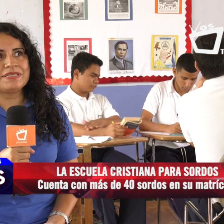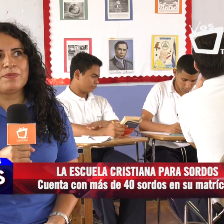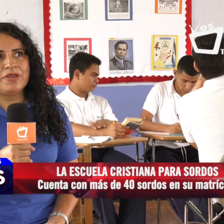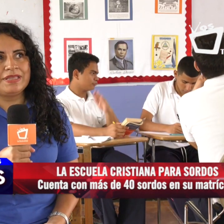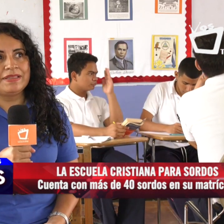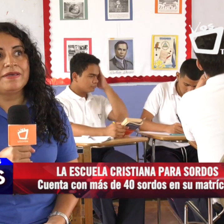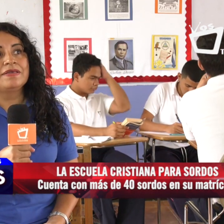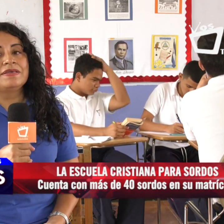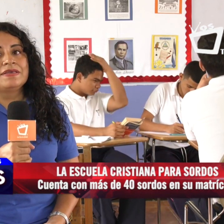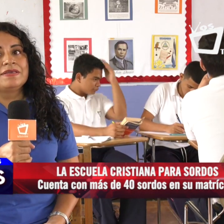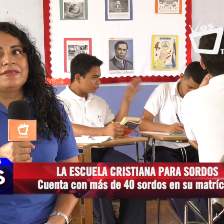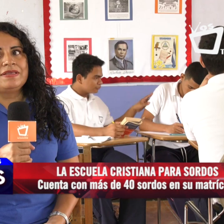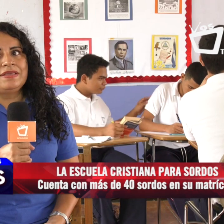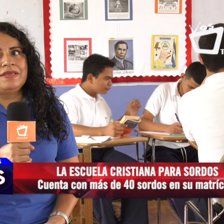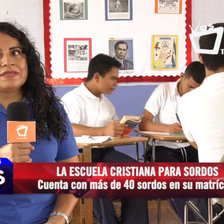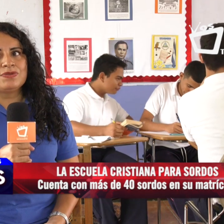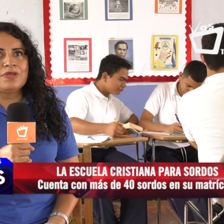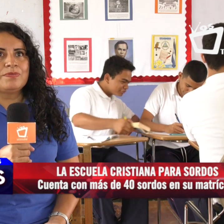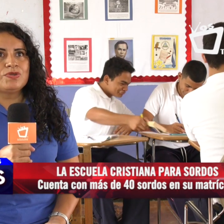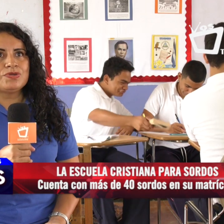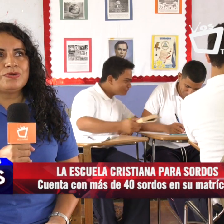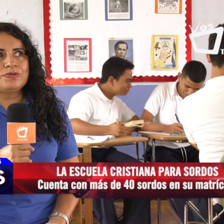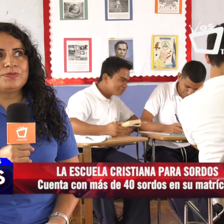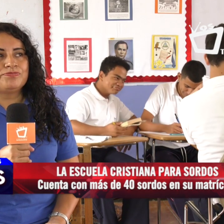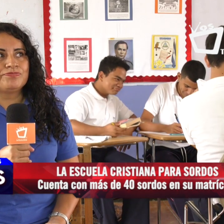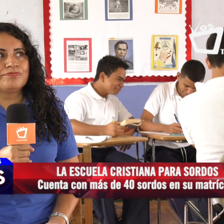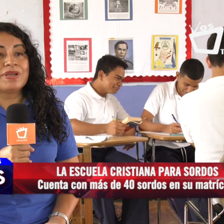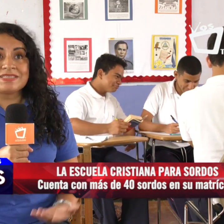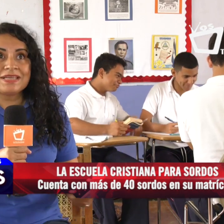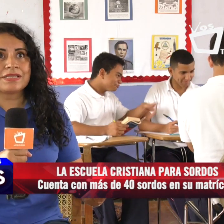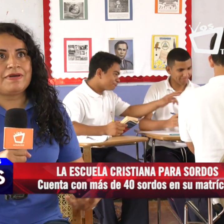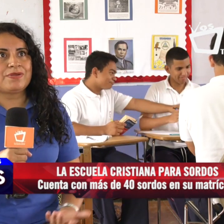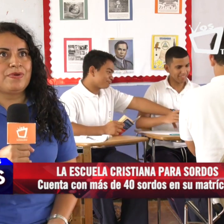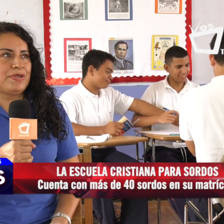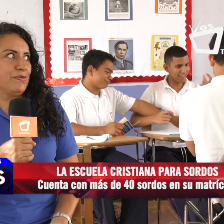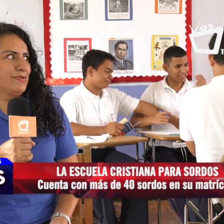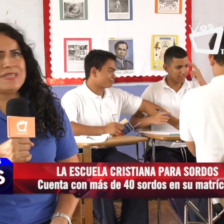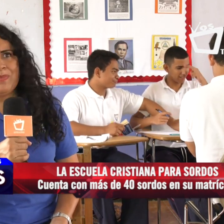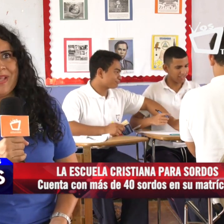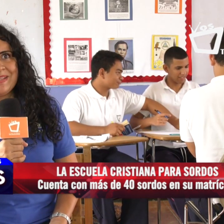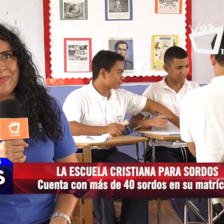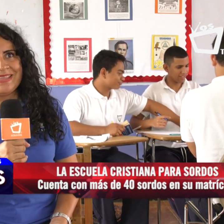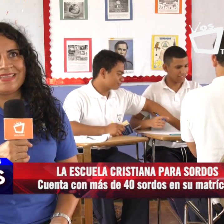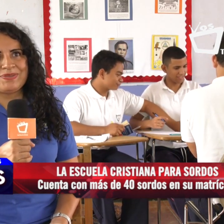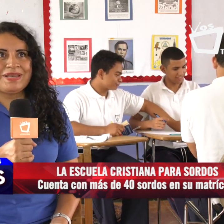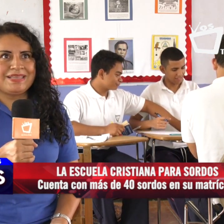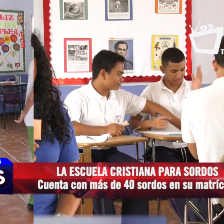experiencia muy linda, y ha sido de mucho placer trabajar con ellos, uno se enamora de este ambiente, esto es lindo.